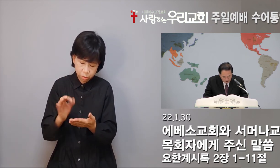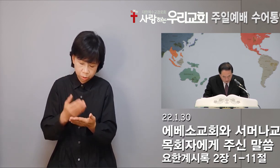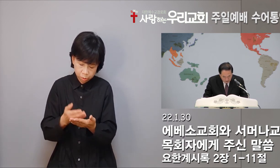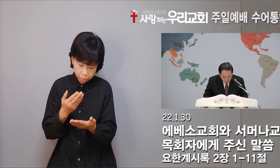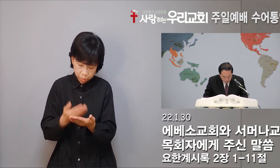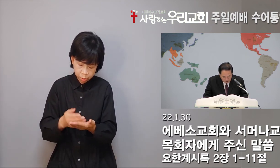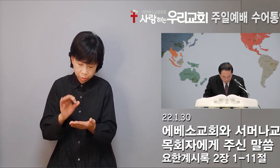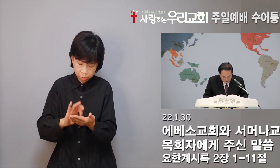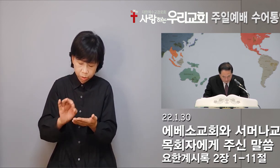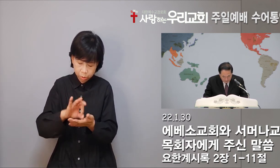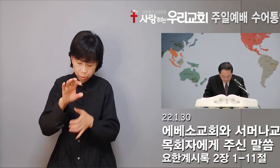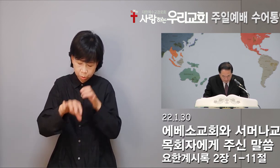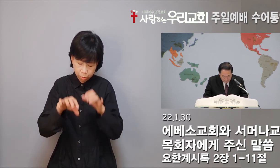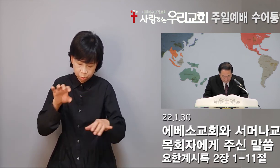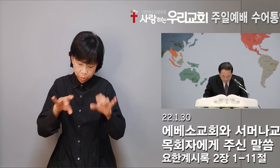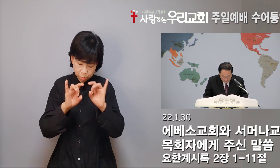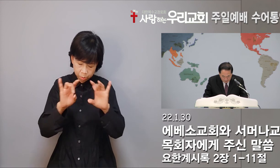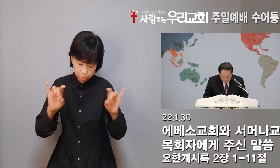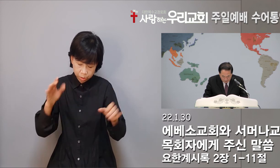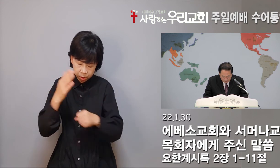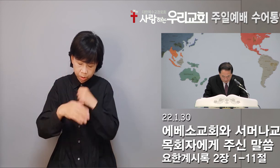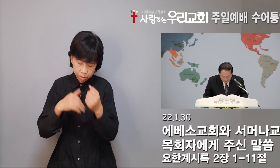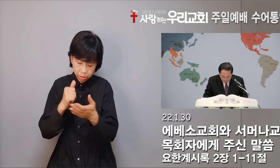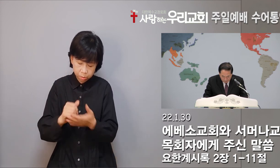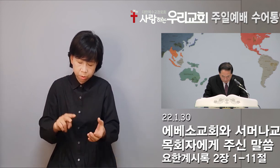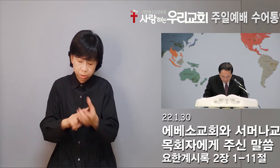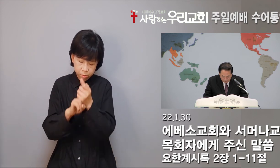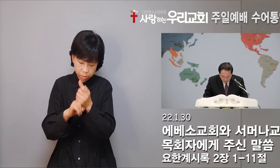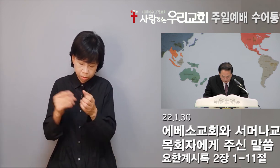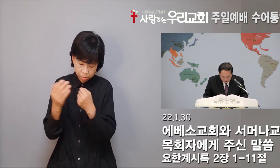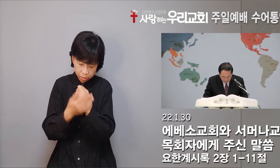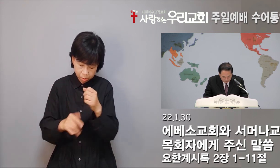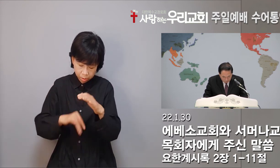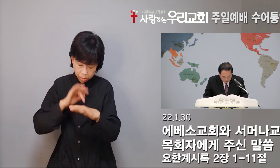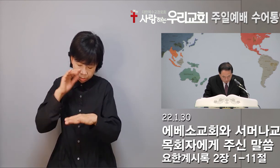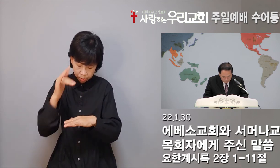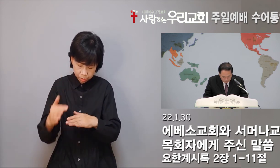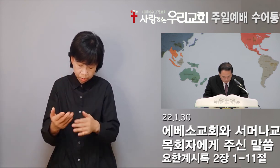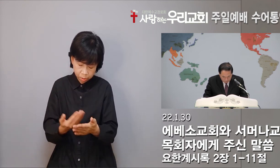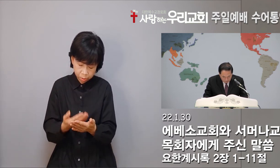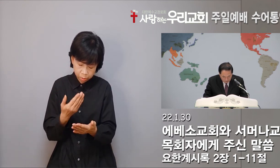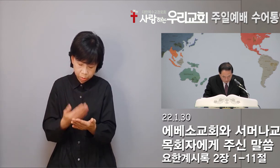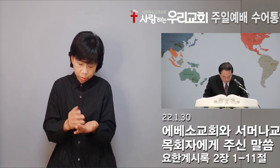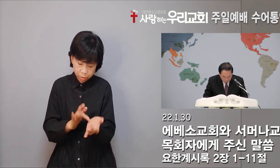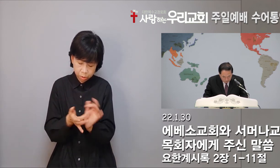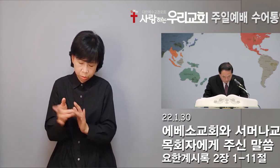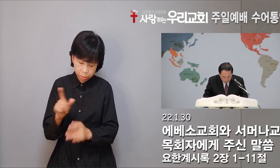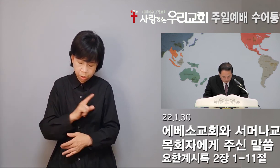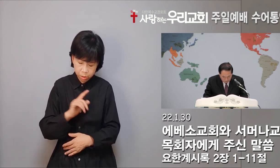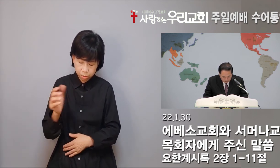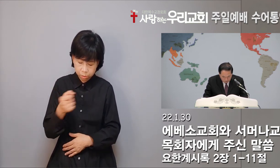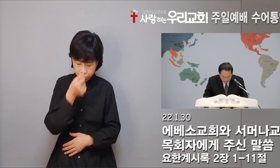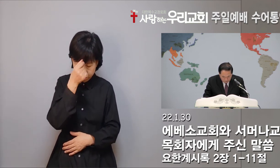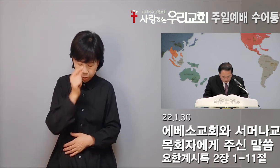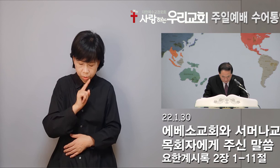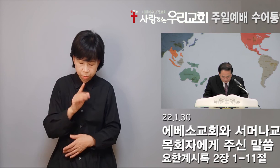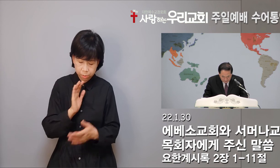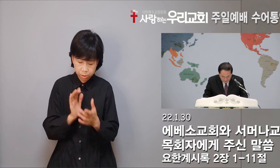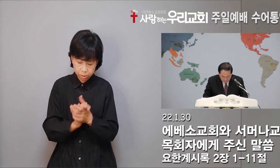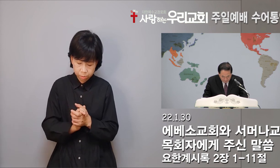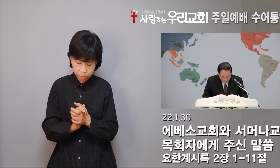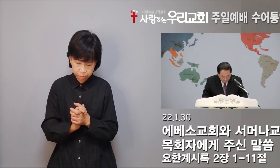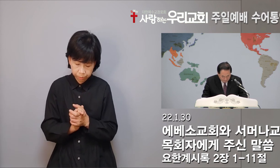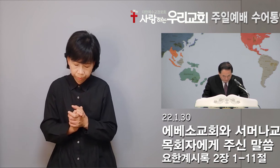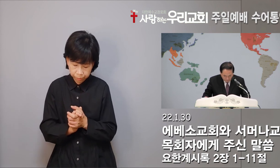하시고 사용되는 것마다 하나님의 역사와 은혜가 넘치도록 하여 주시옵소서. 예수님 이름으로